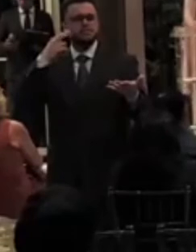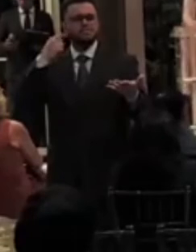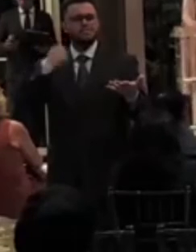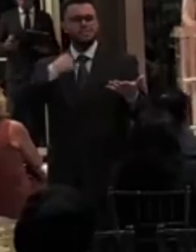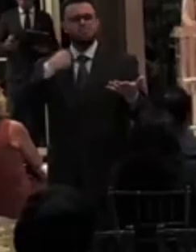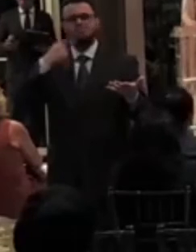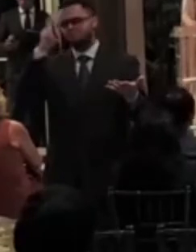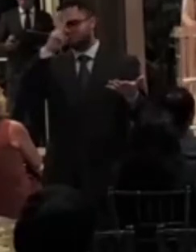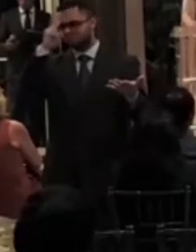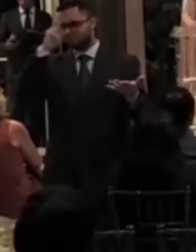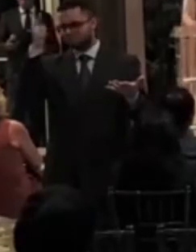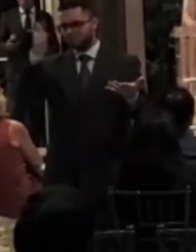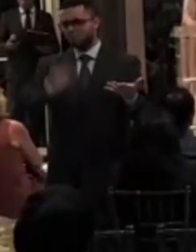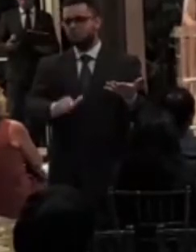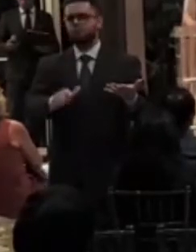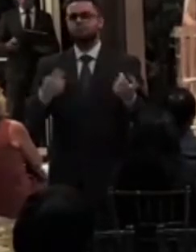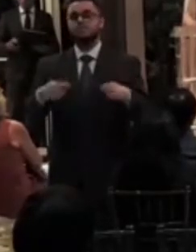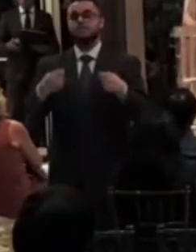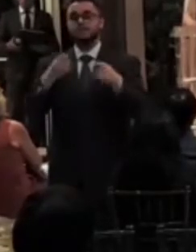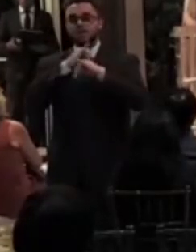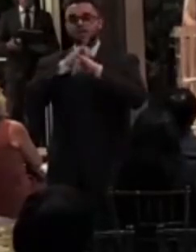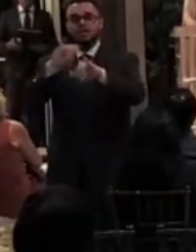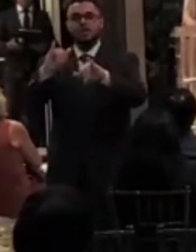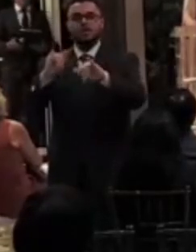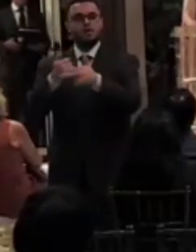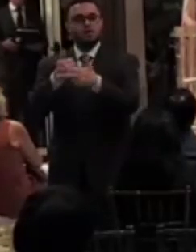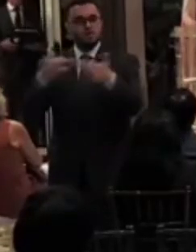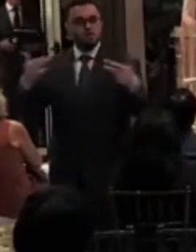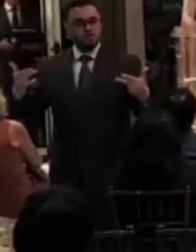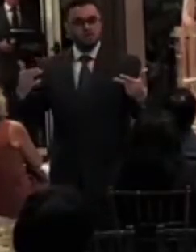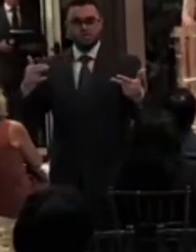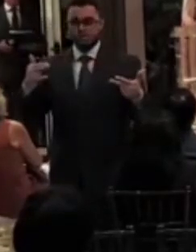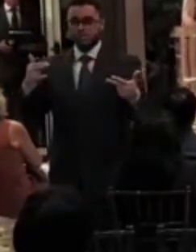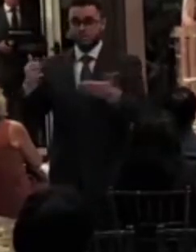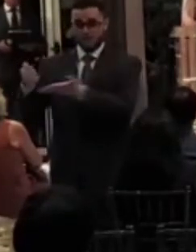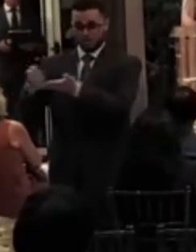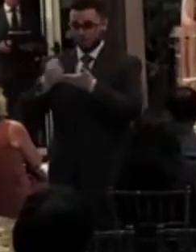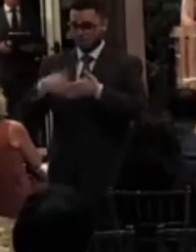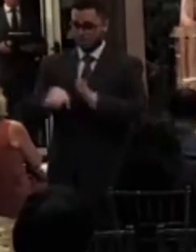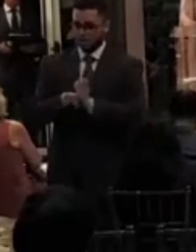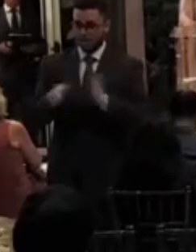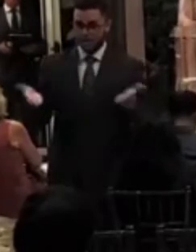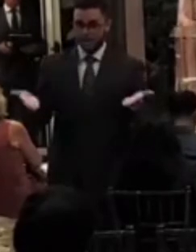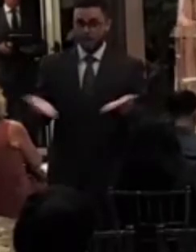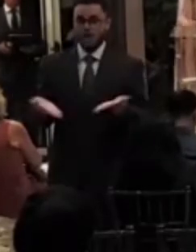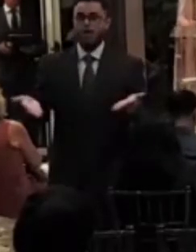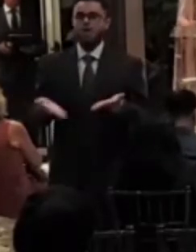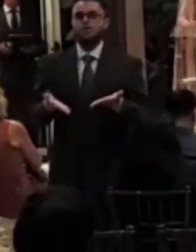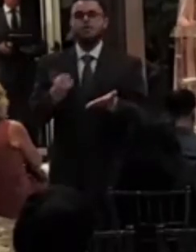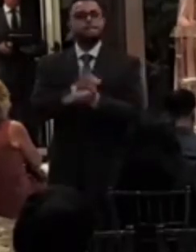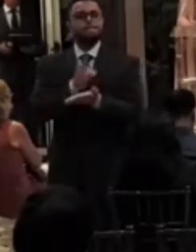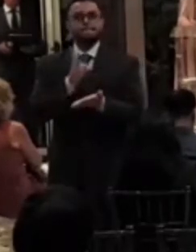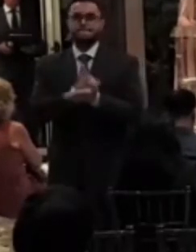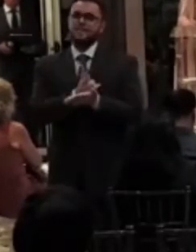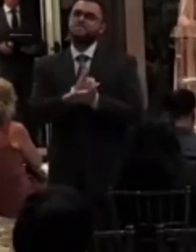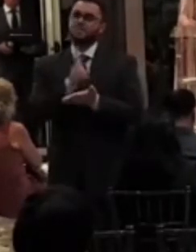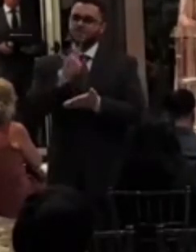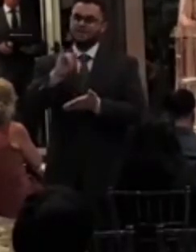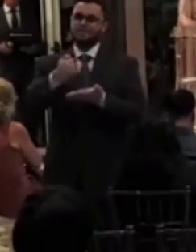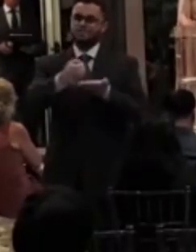afirmar que aquilo que nos permitiu chegar até aqui é o mesmo que nos